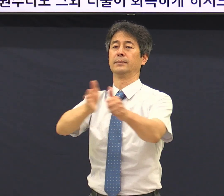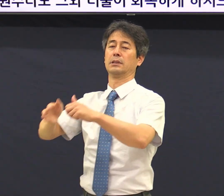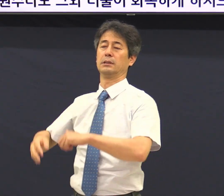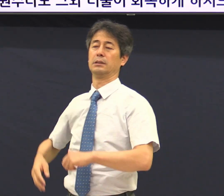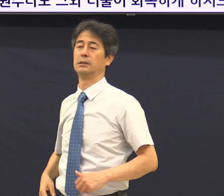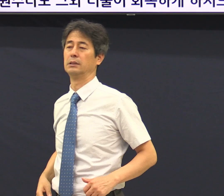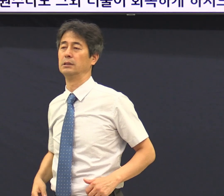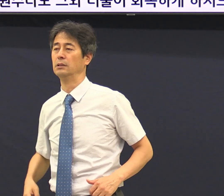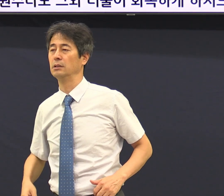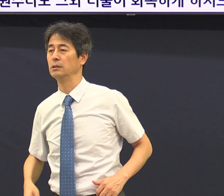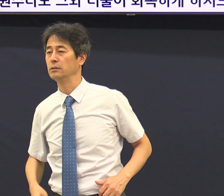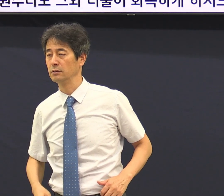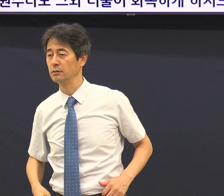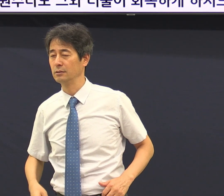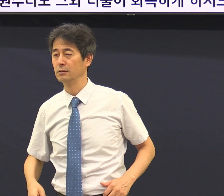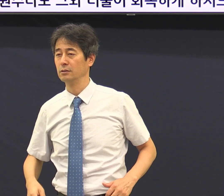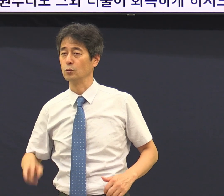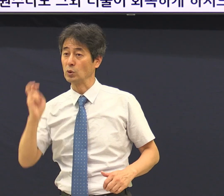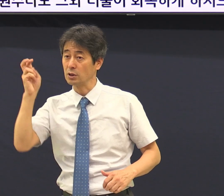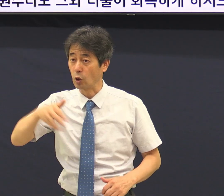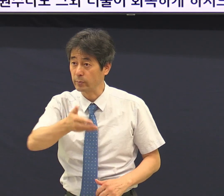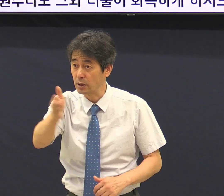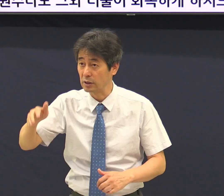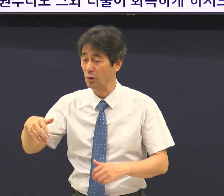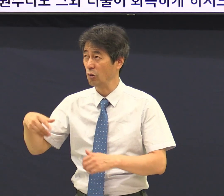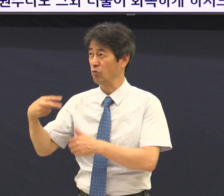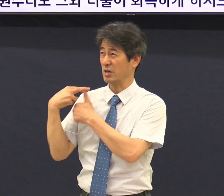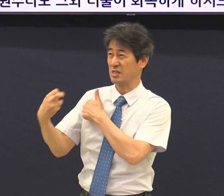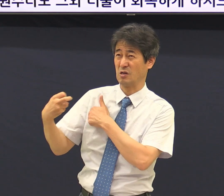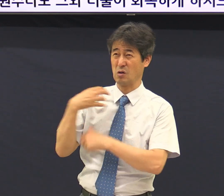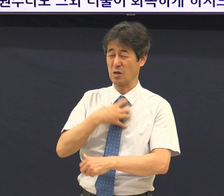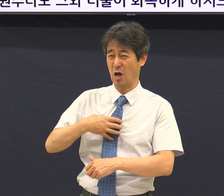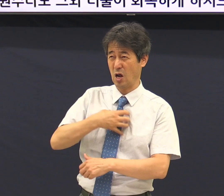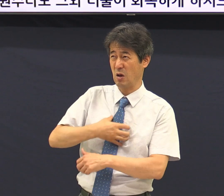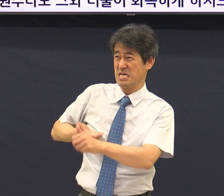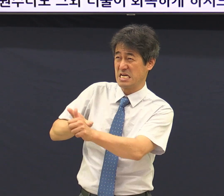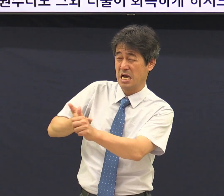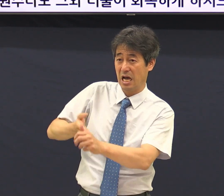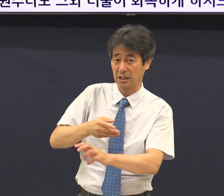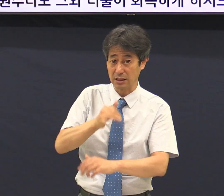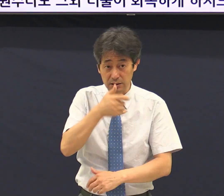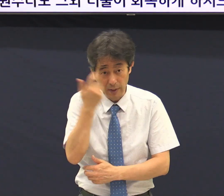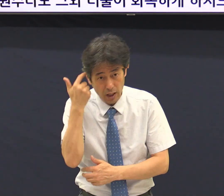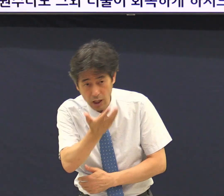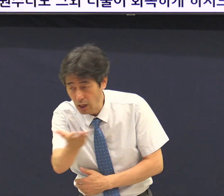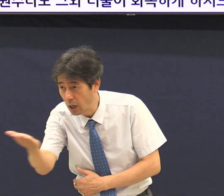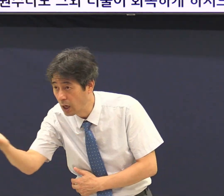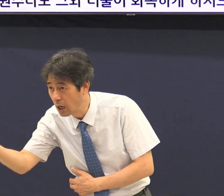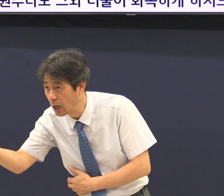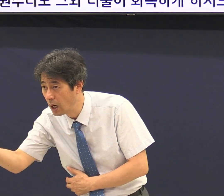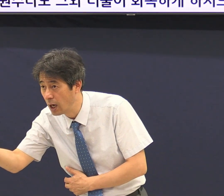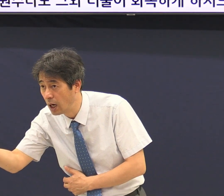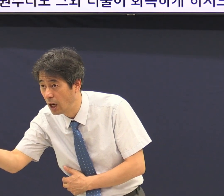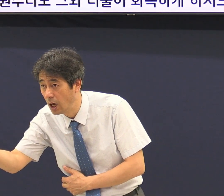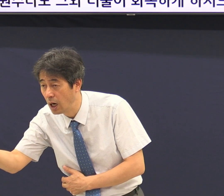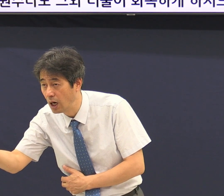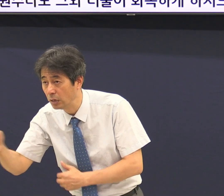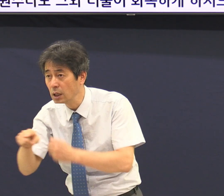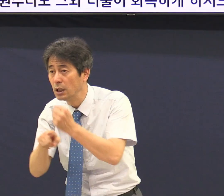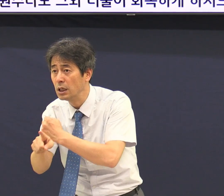이 말씀을 기억하시기 바랍니다. 혹시 여러분 가운데 원수진 사람이 있습니까? 나를 미워하는